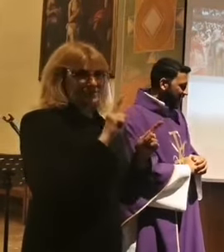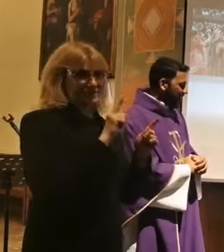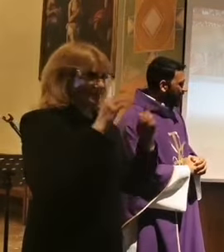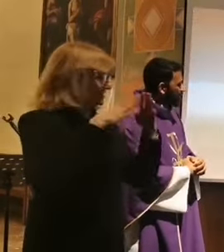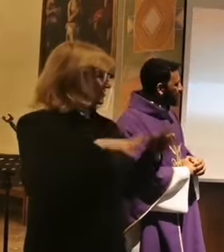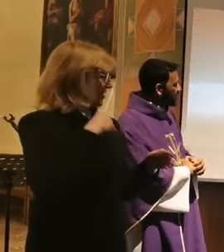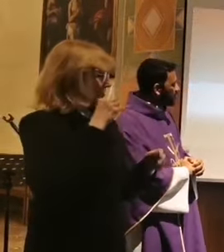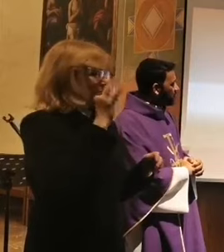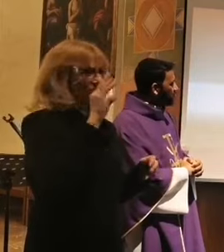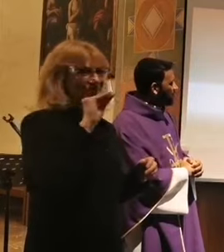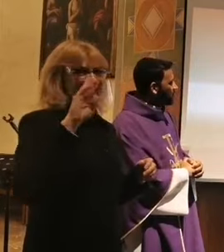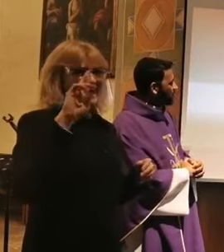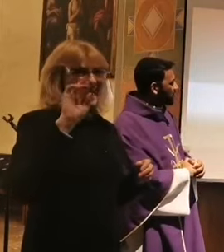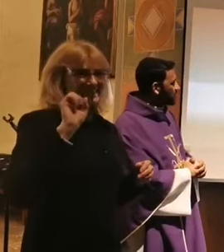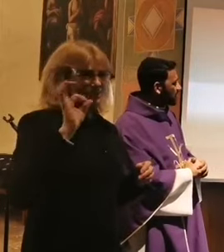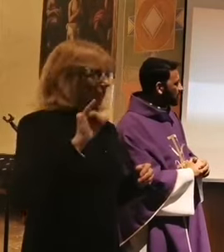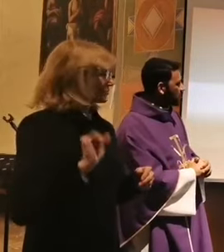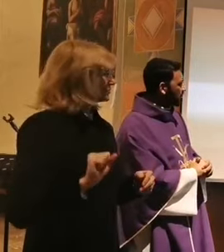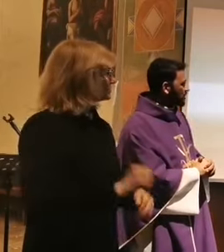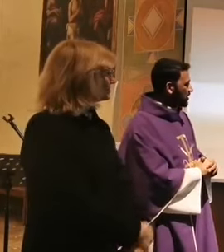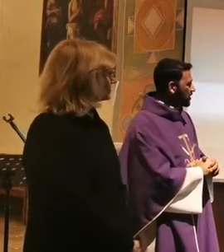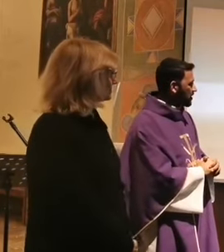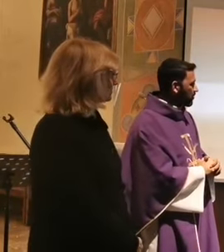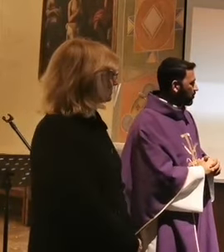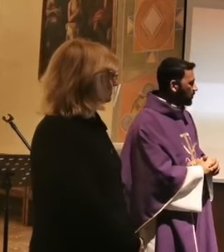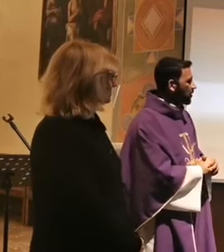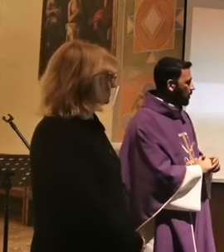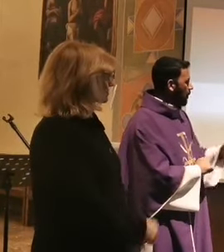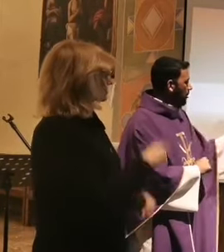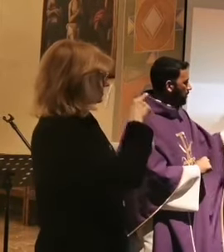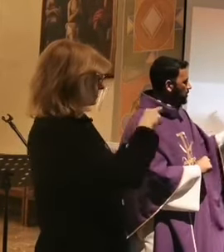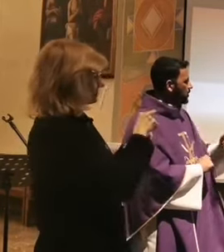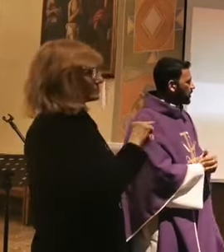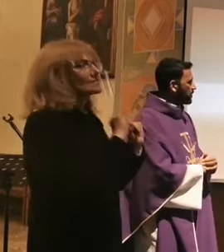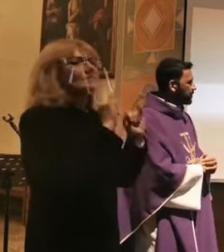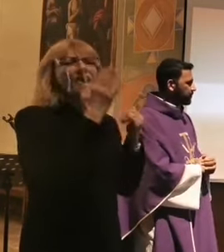I? A teraz Gusi India. Gusi.